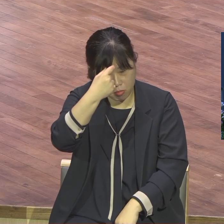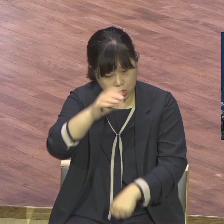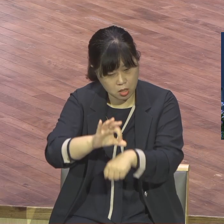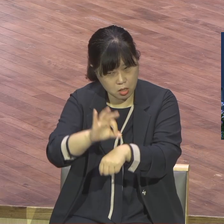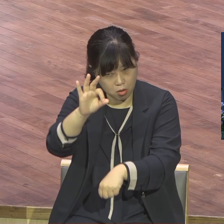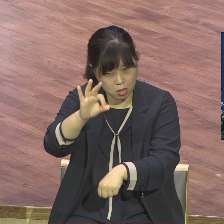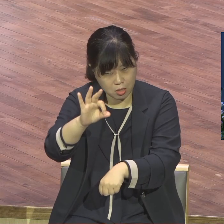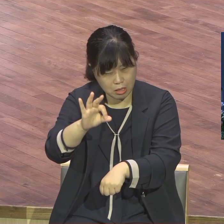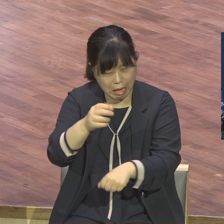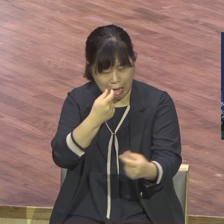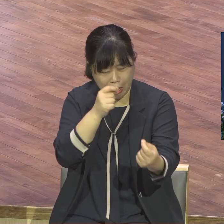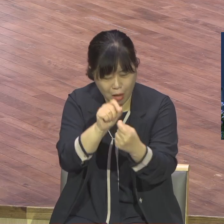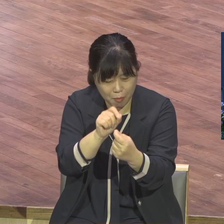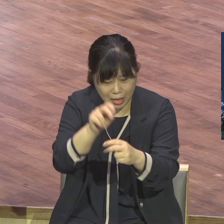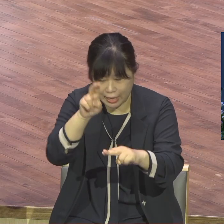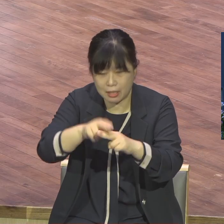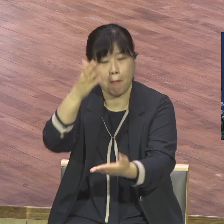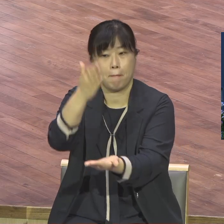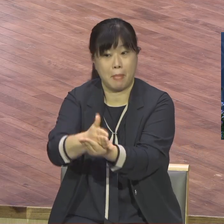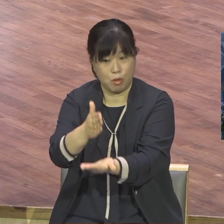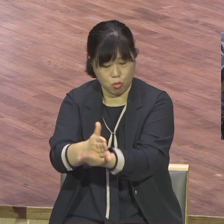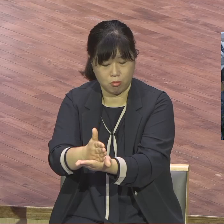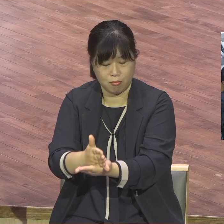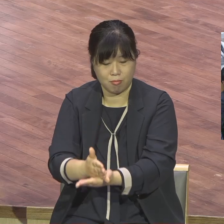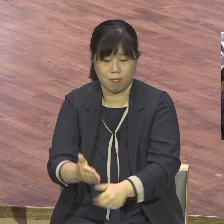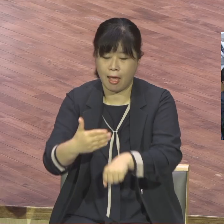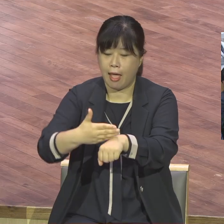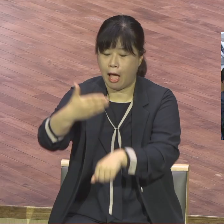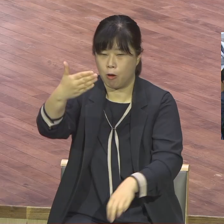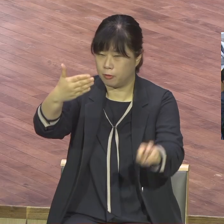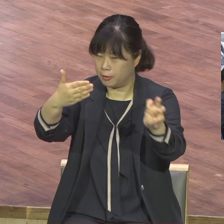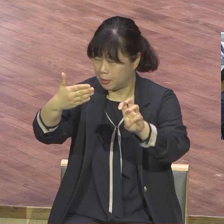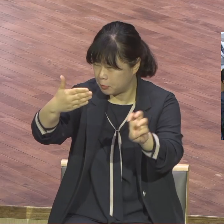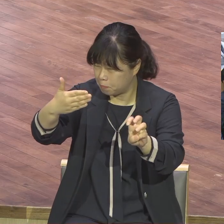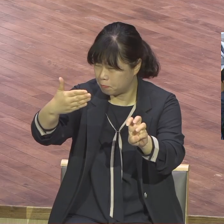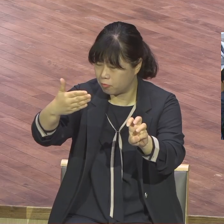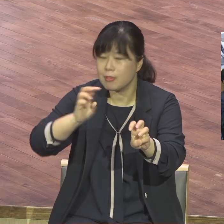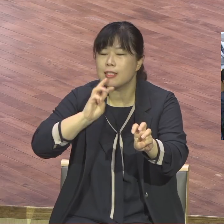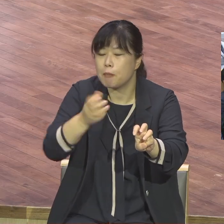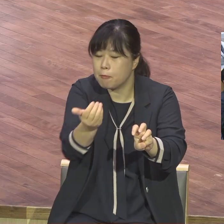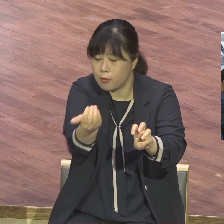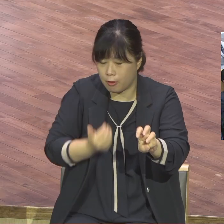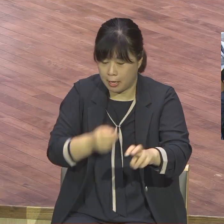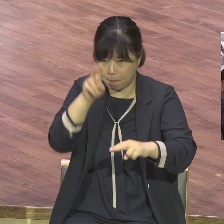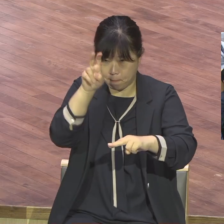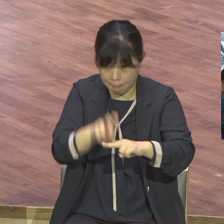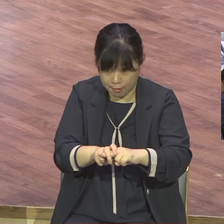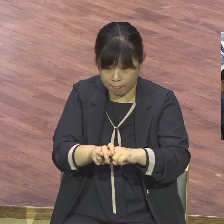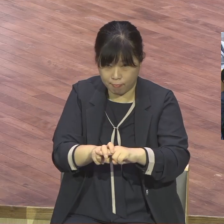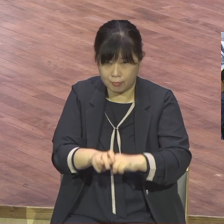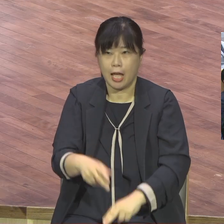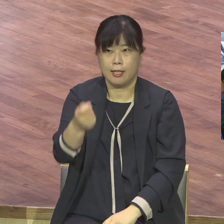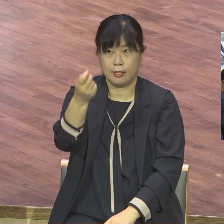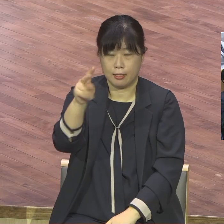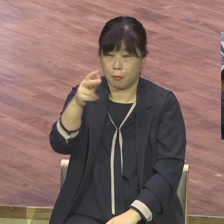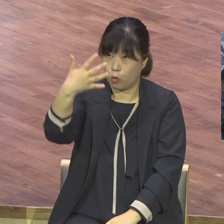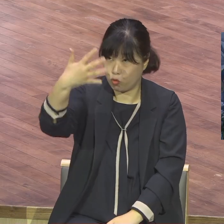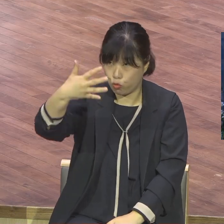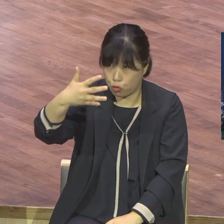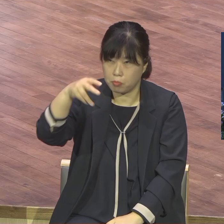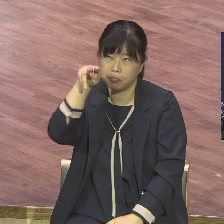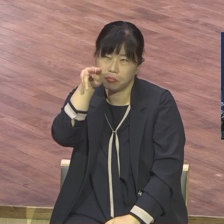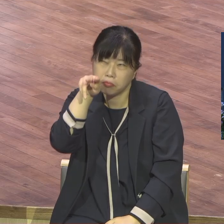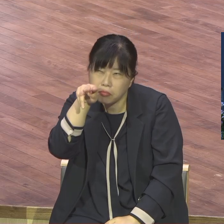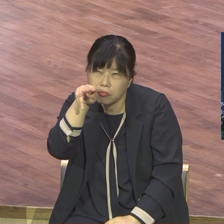반, 11시 반, 아멘. 정확히 예배 전 30분 전에 와서 뉴스부터 쭉 들으면서 기도의